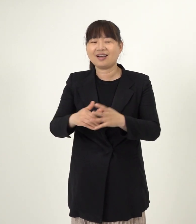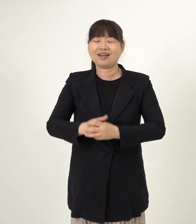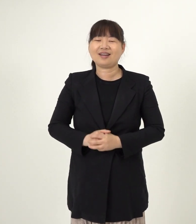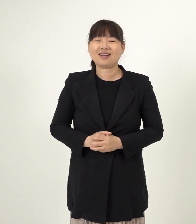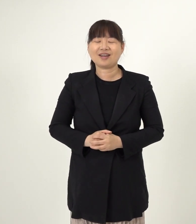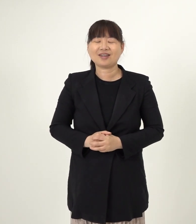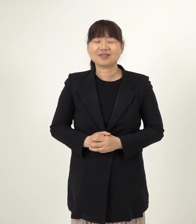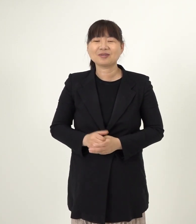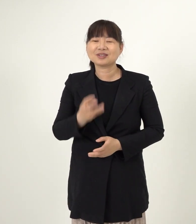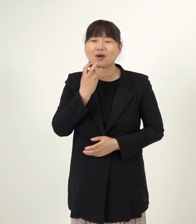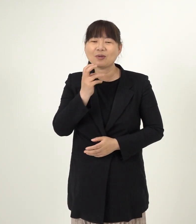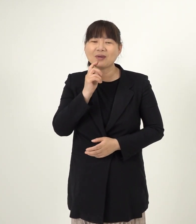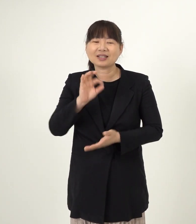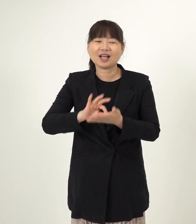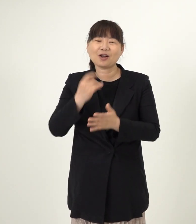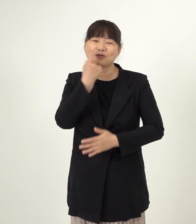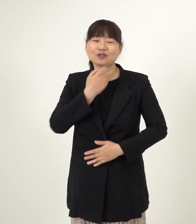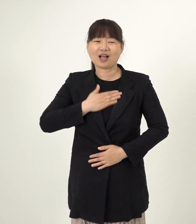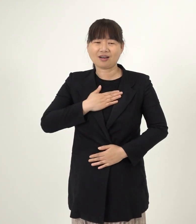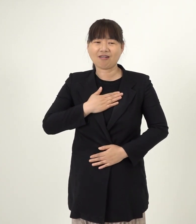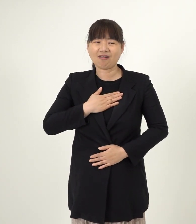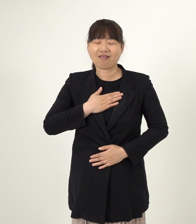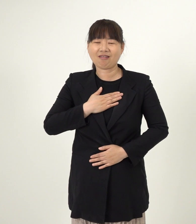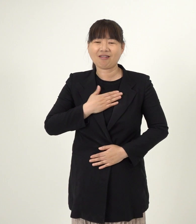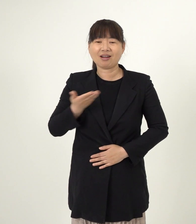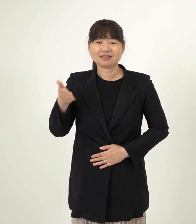서울말 쓰는 줄 알아요. 억양은